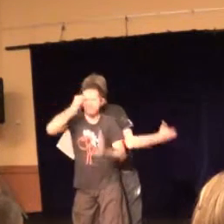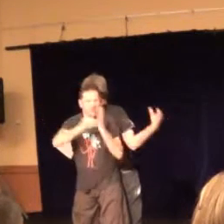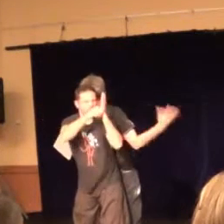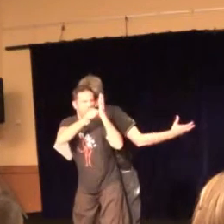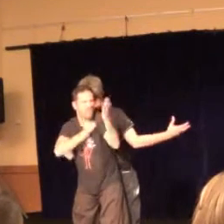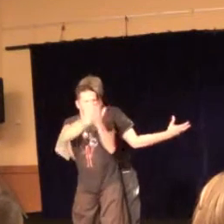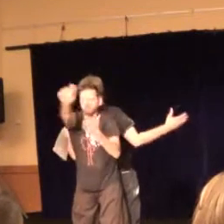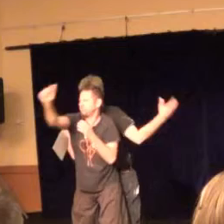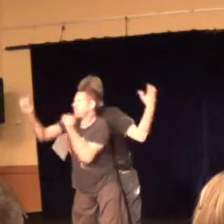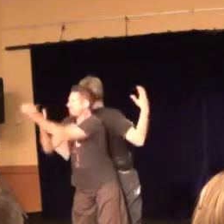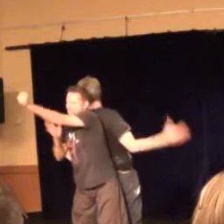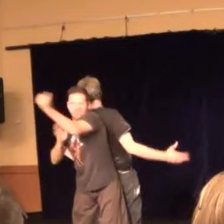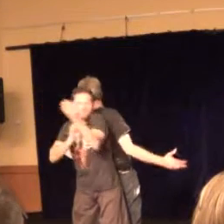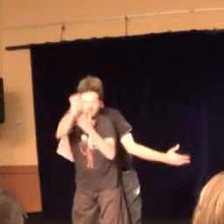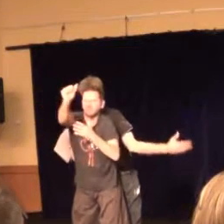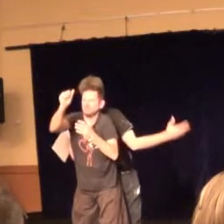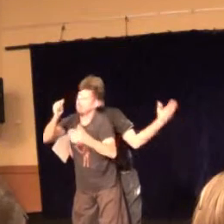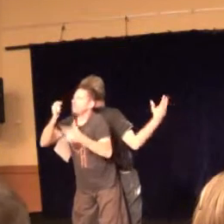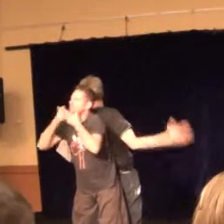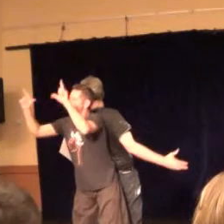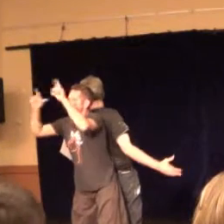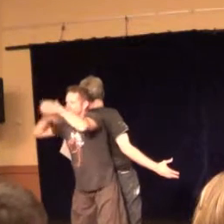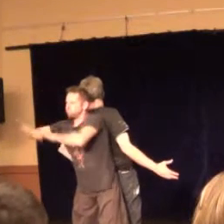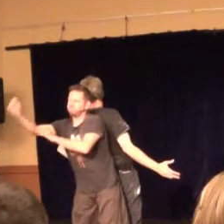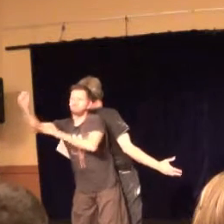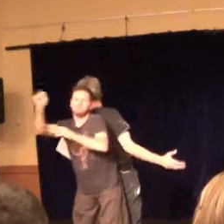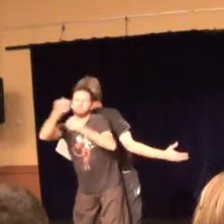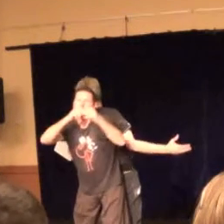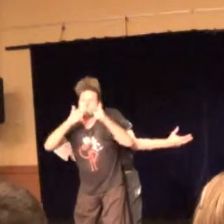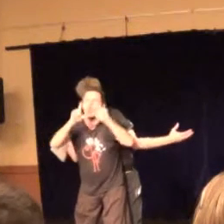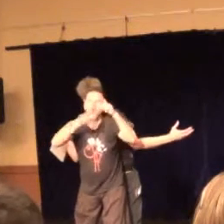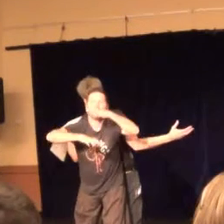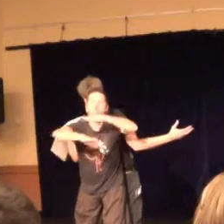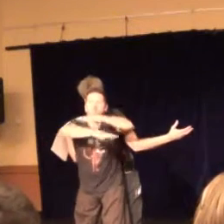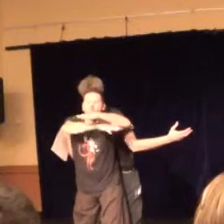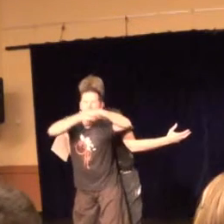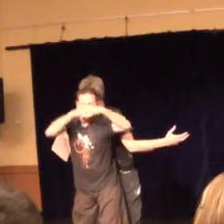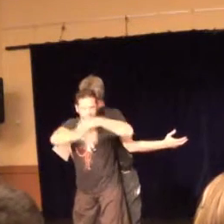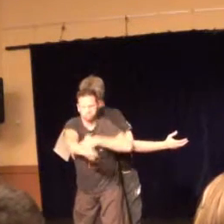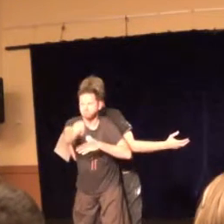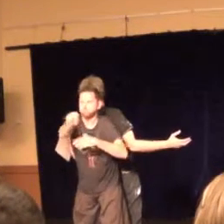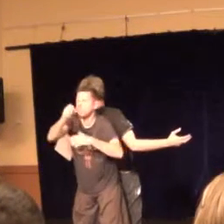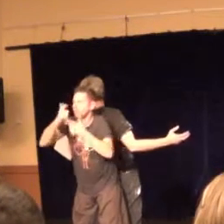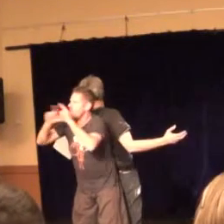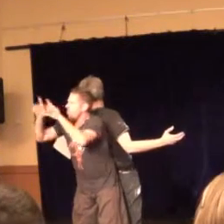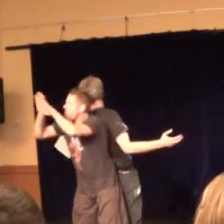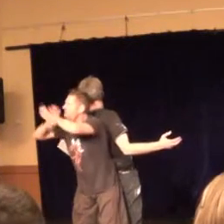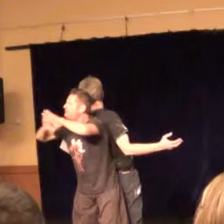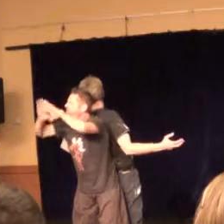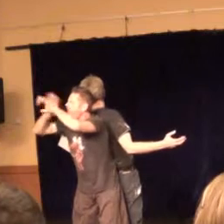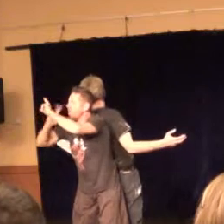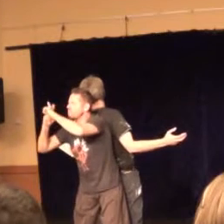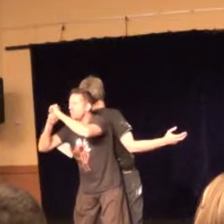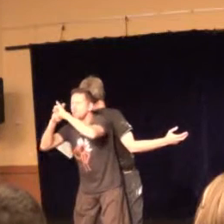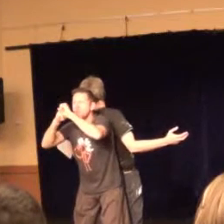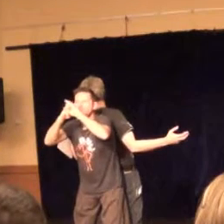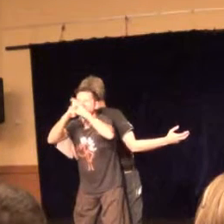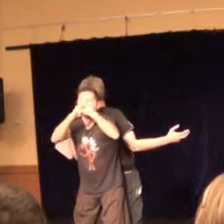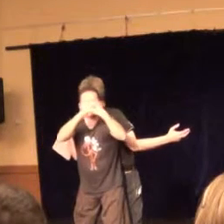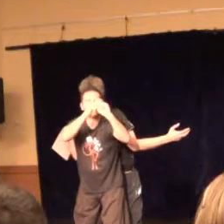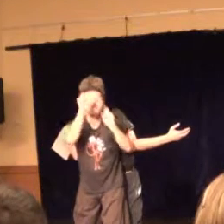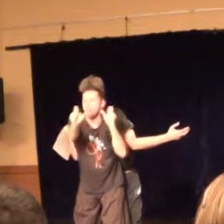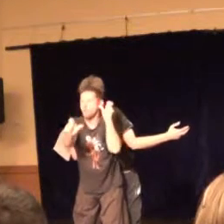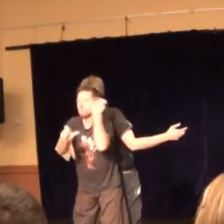fils d'une langue, d'un dialecte, d'un patois, dont les mots sont intraduisibles, parce que jamais, jamais